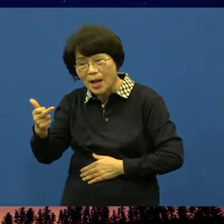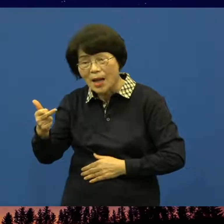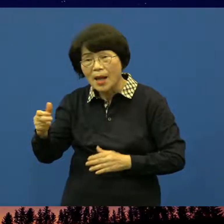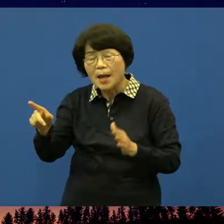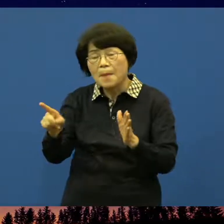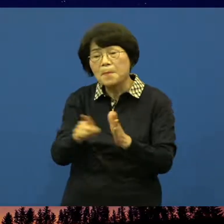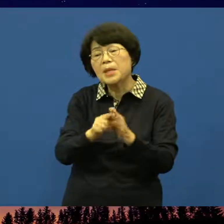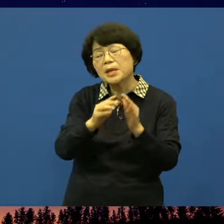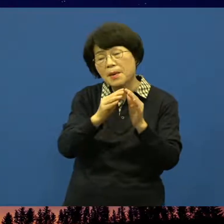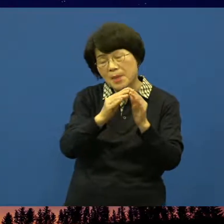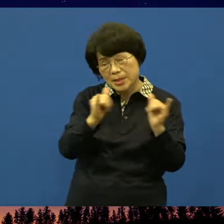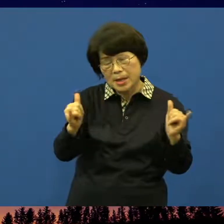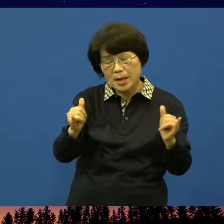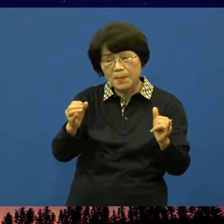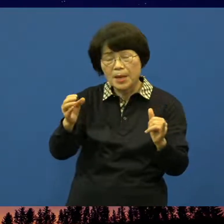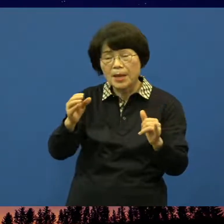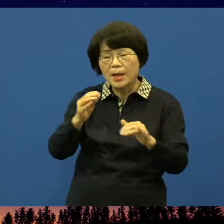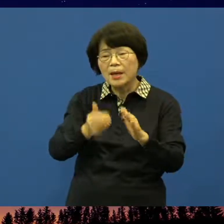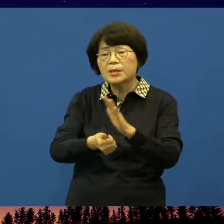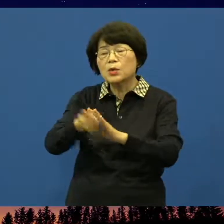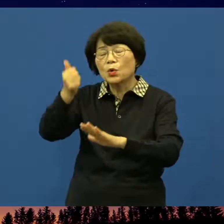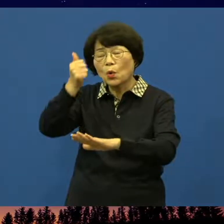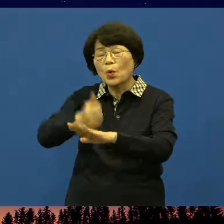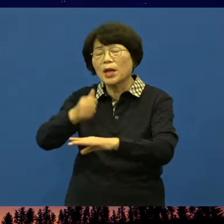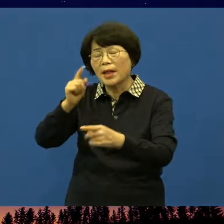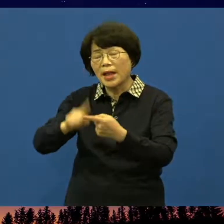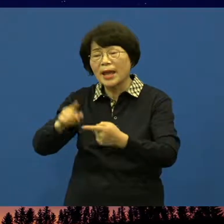잘 될 것에 대한 기대감이 있는 것이죠.